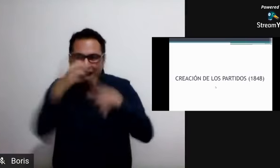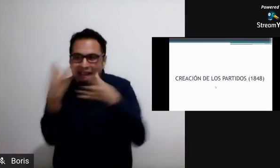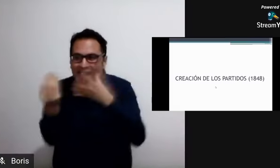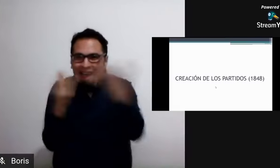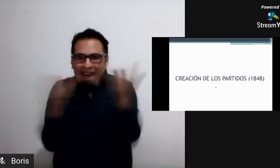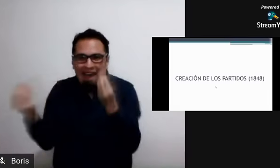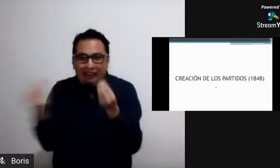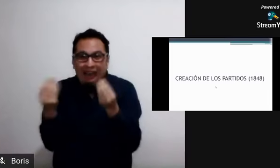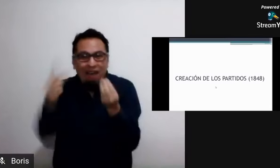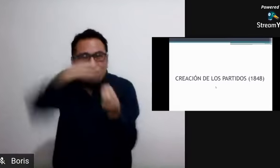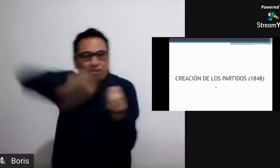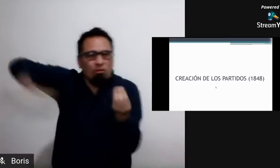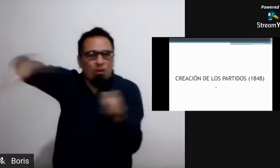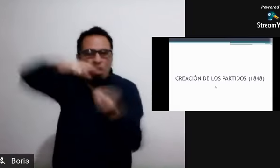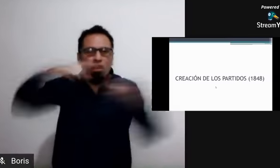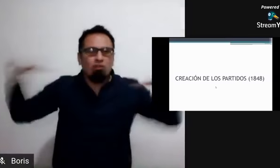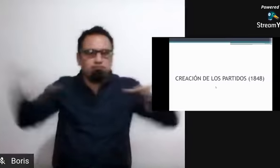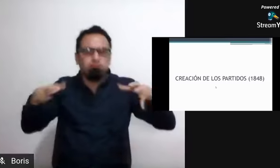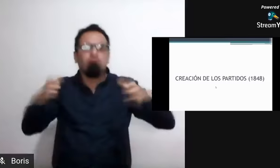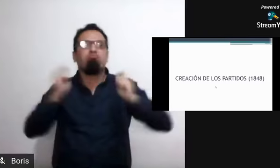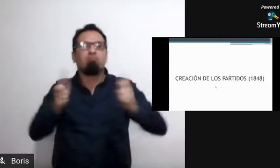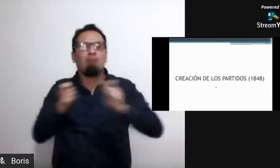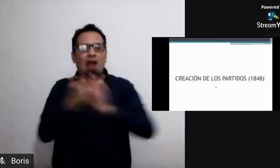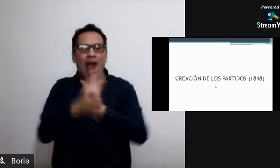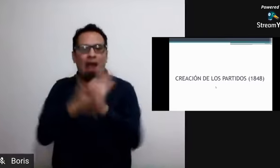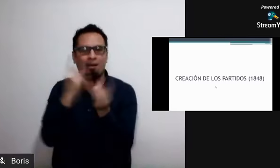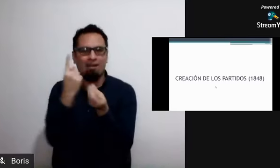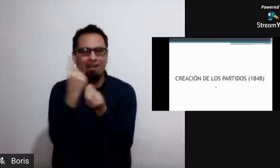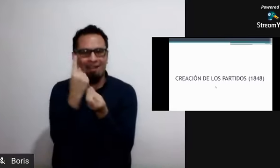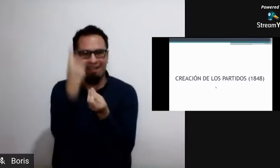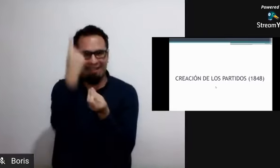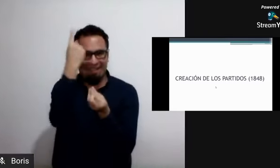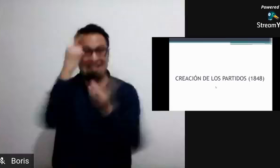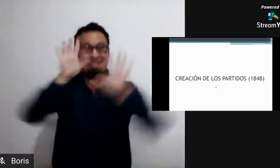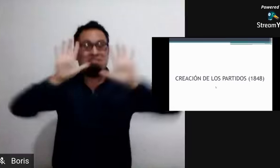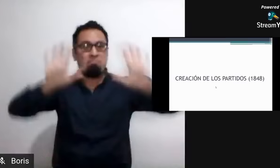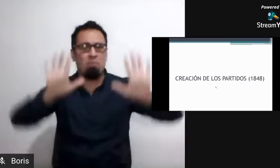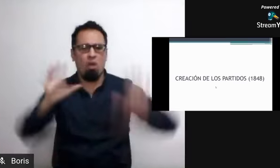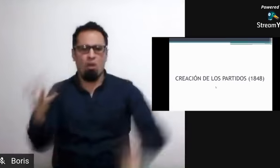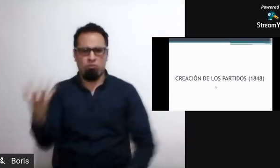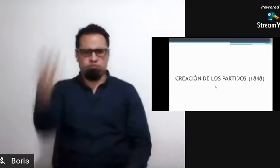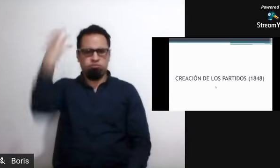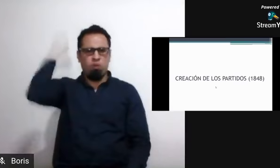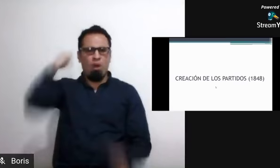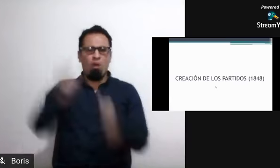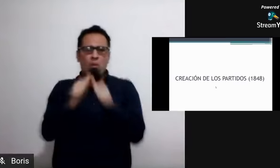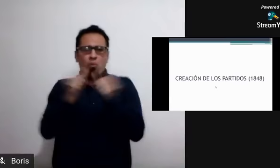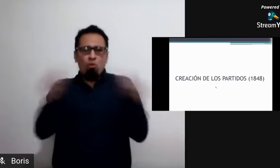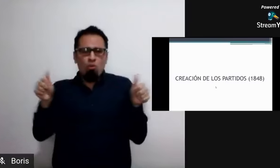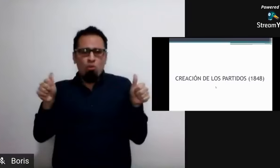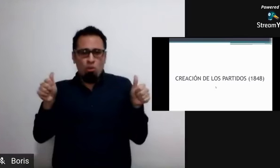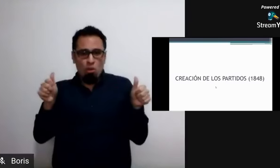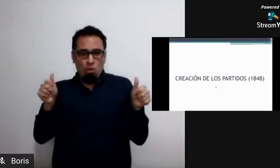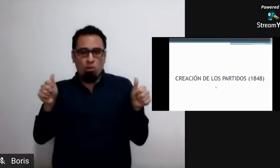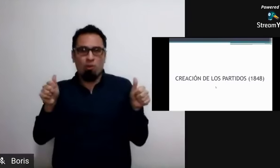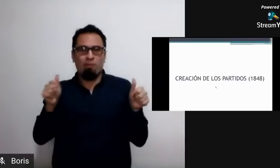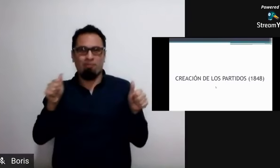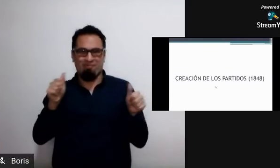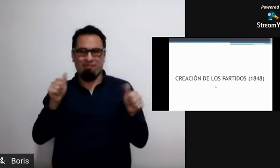Democrático, varios partidos que en este momento coexisten en el país, pero hace mucho tiempo, en